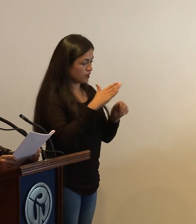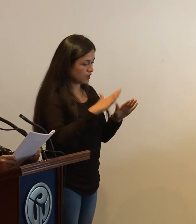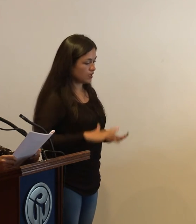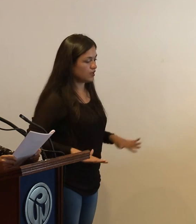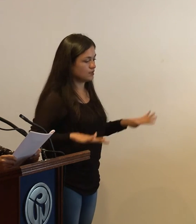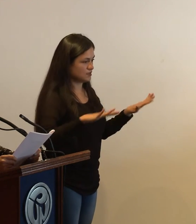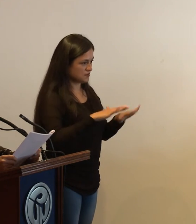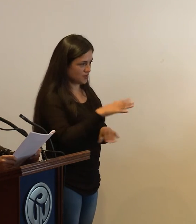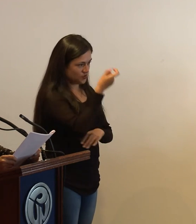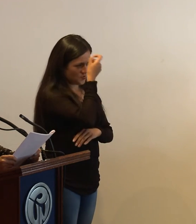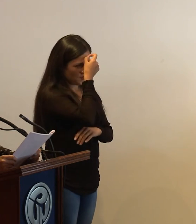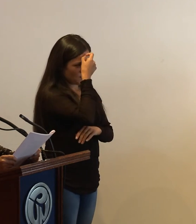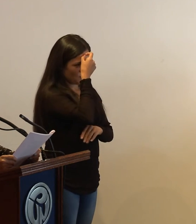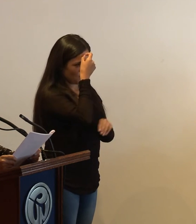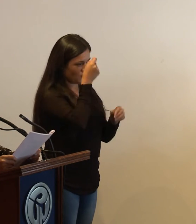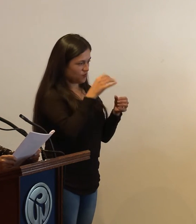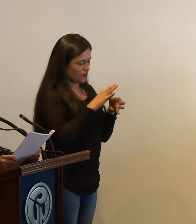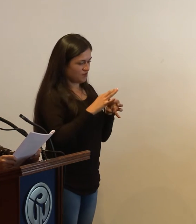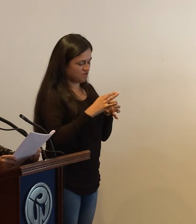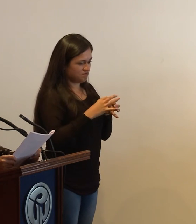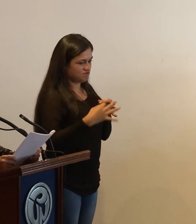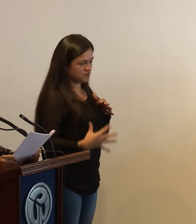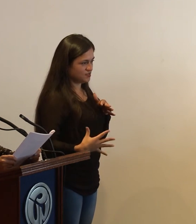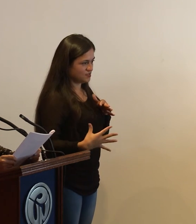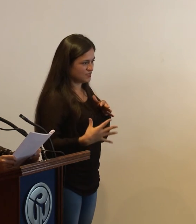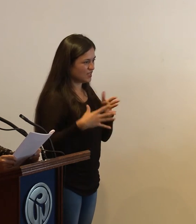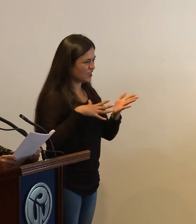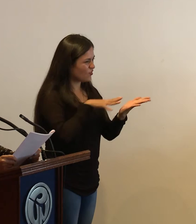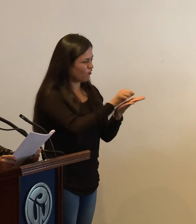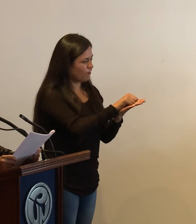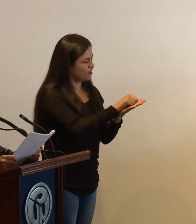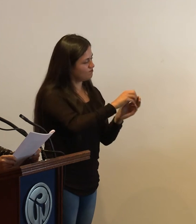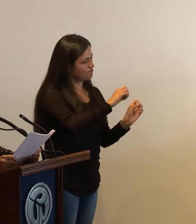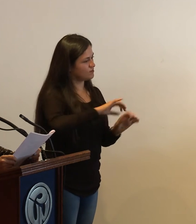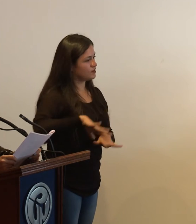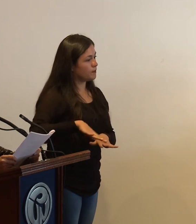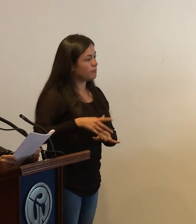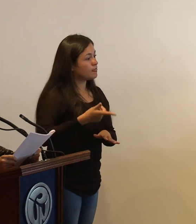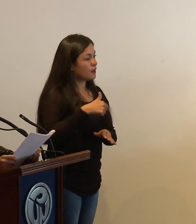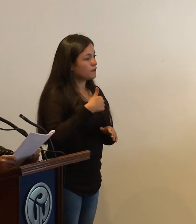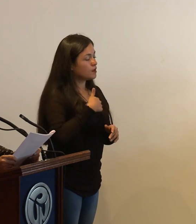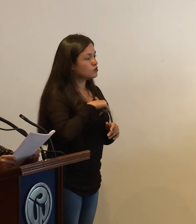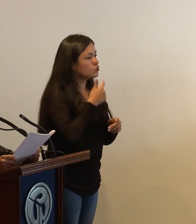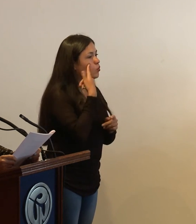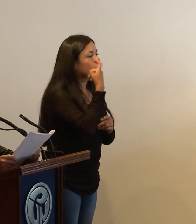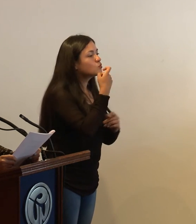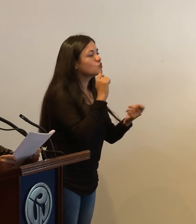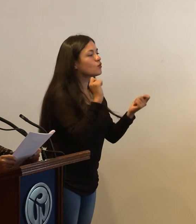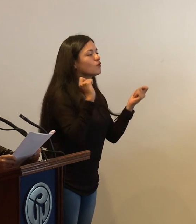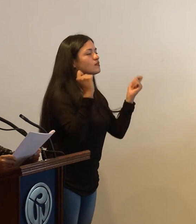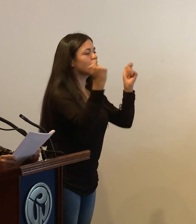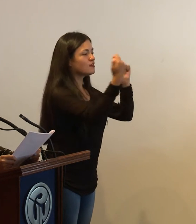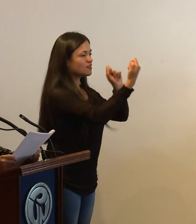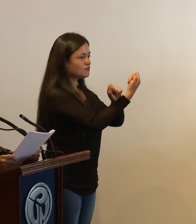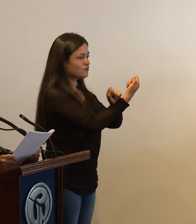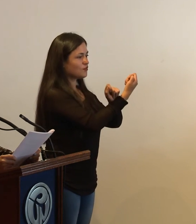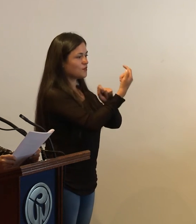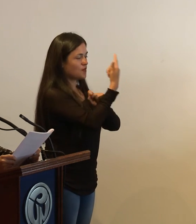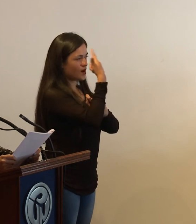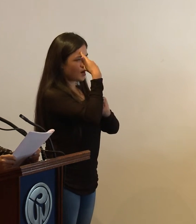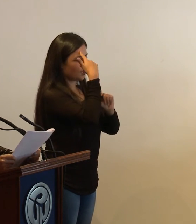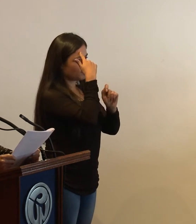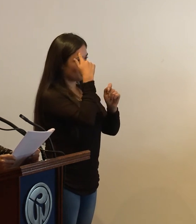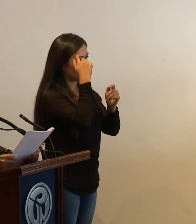espacio de una memoria del desprendimiento, buscamos además transformar, transgredir y sanar la